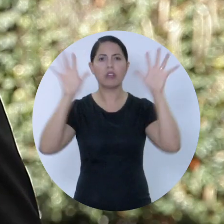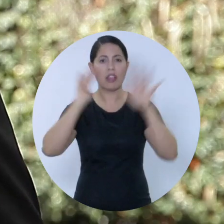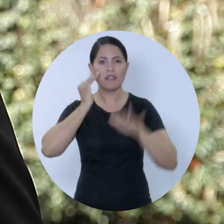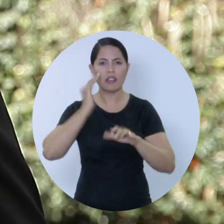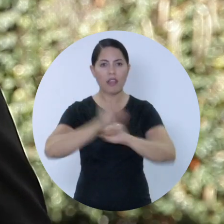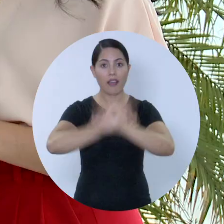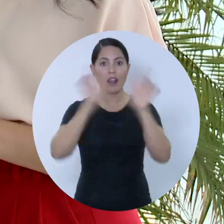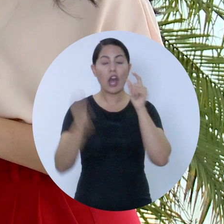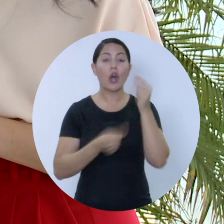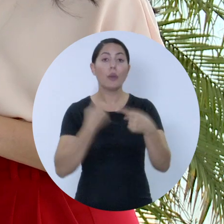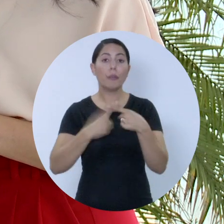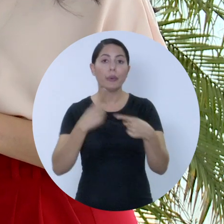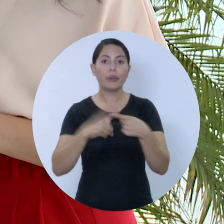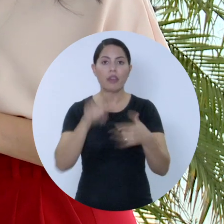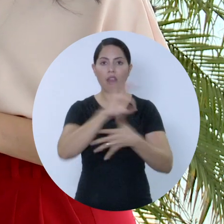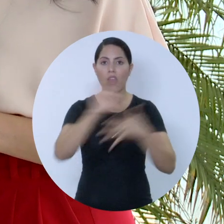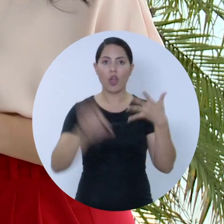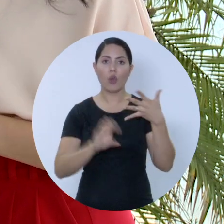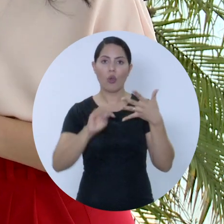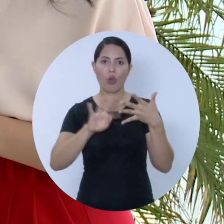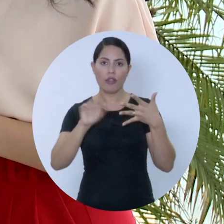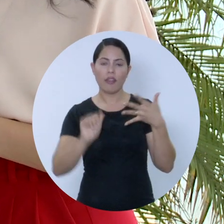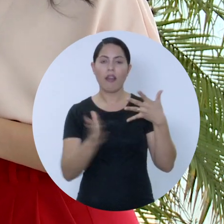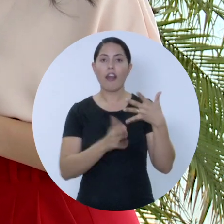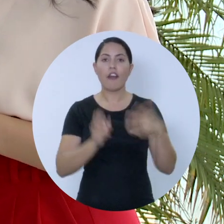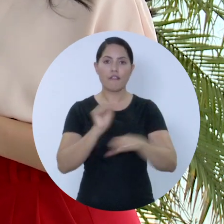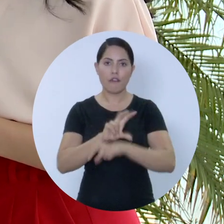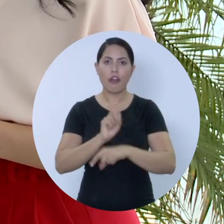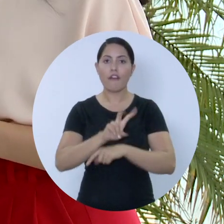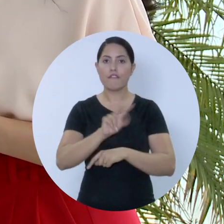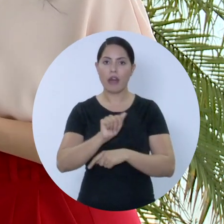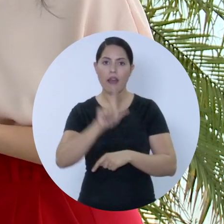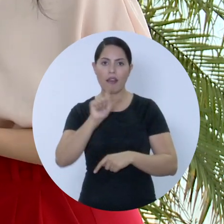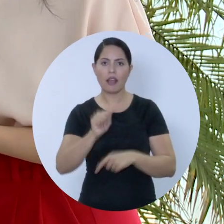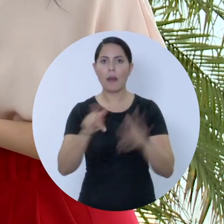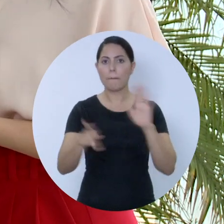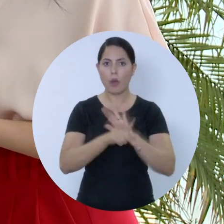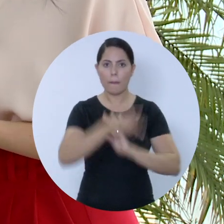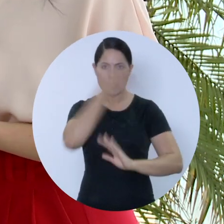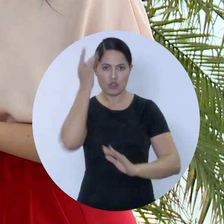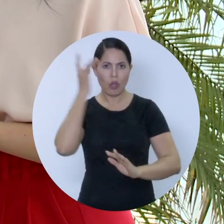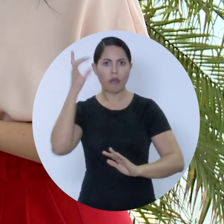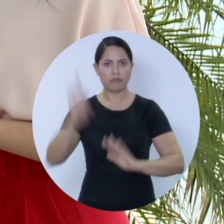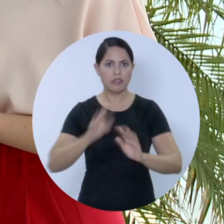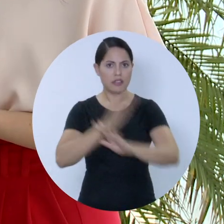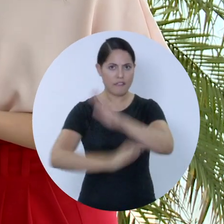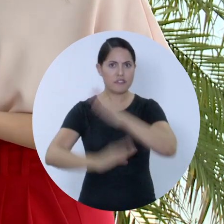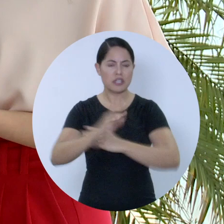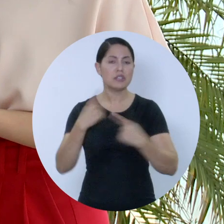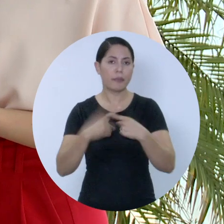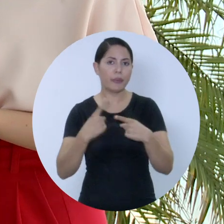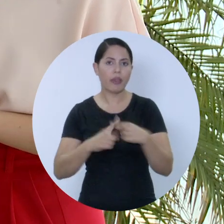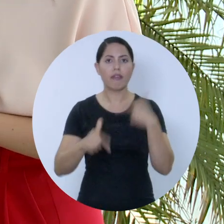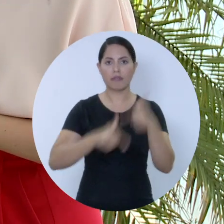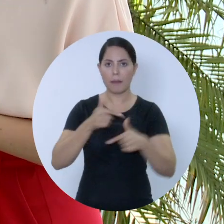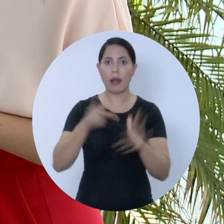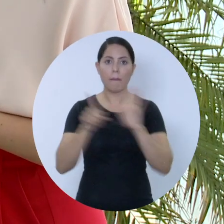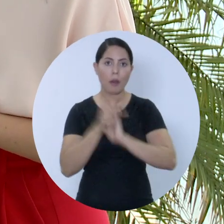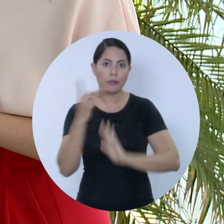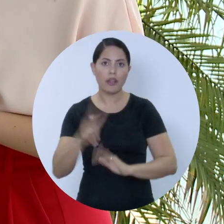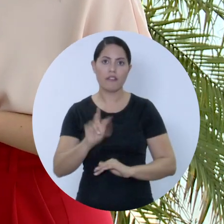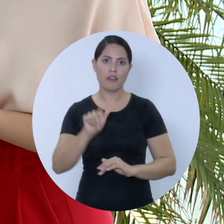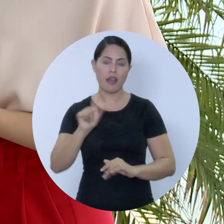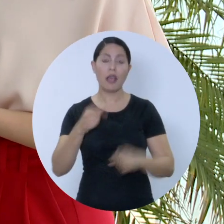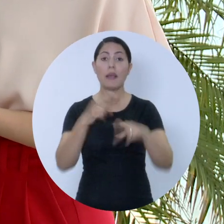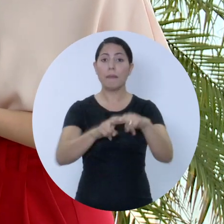uma sociedade que saiba realmente por que nós temos a vaga reservada ali para a pessoa com deficiência, por que a gente tem o atendimento prioritário com a pessoa com deficiência,